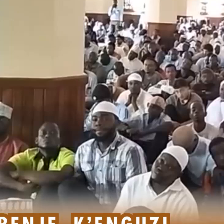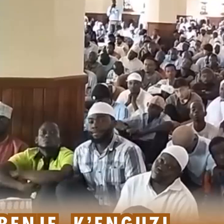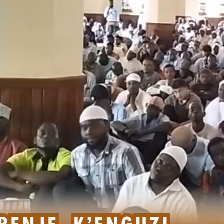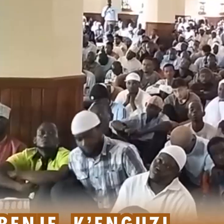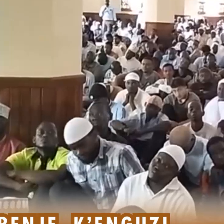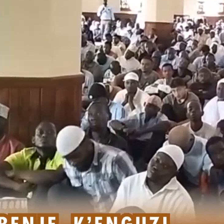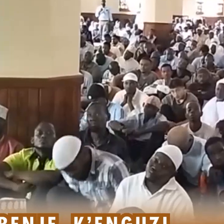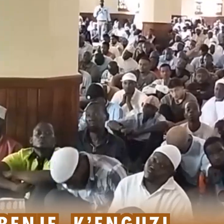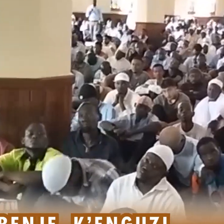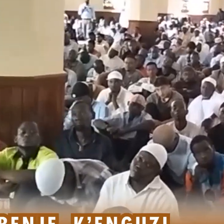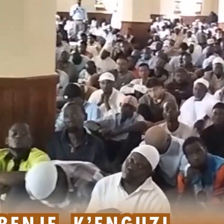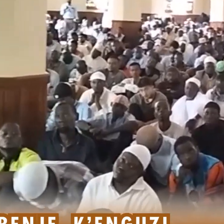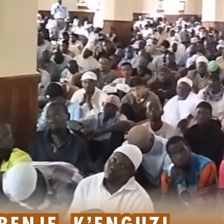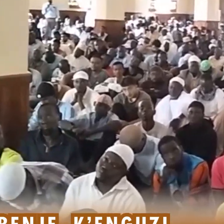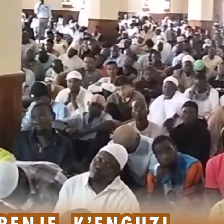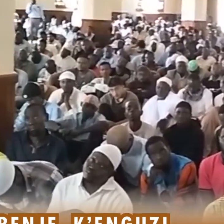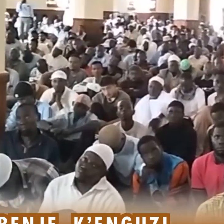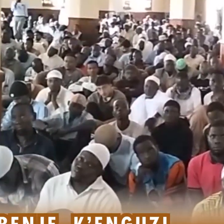الرشوة